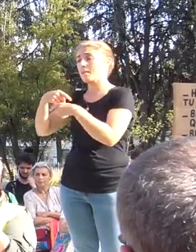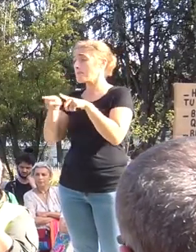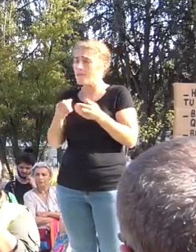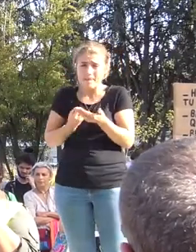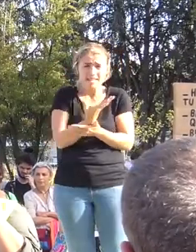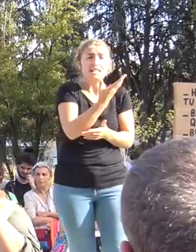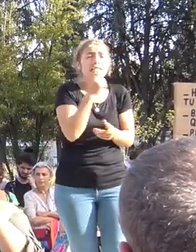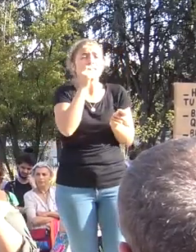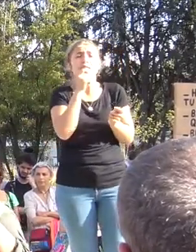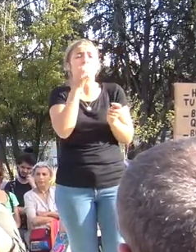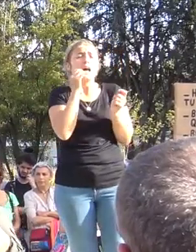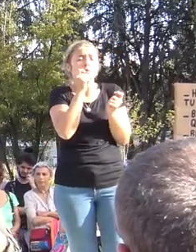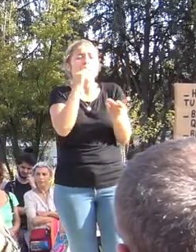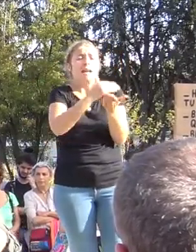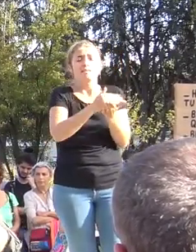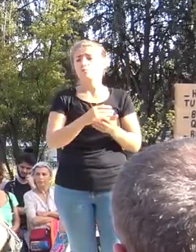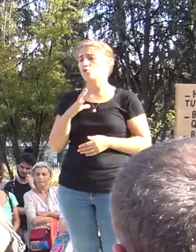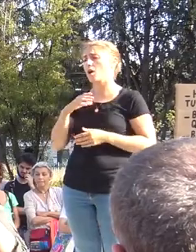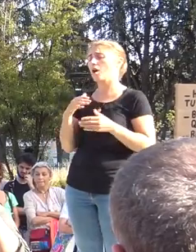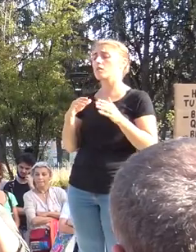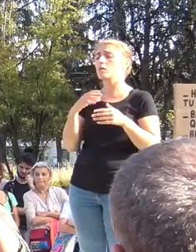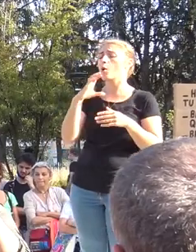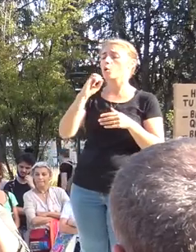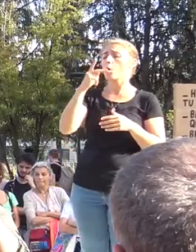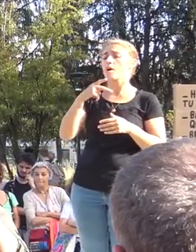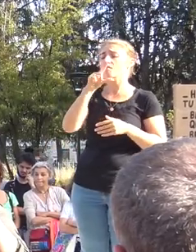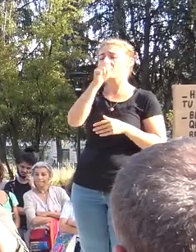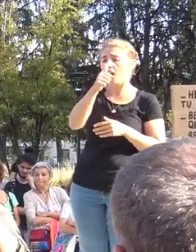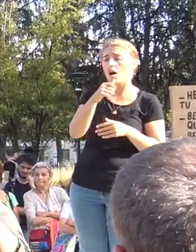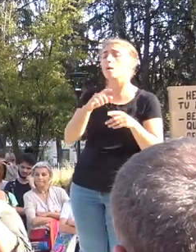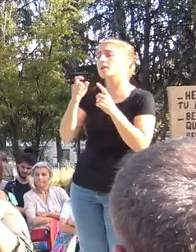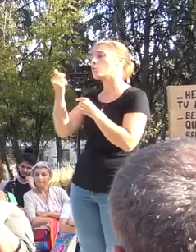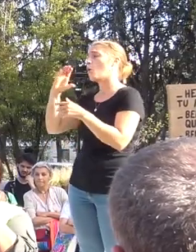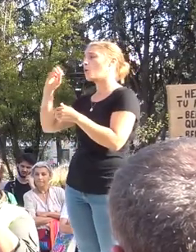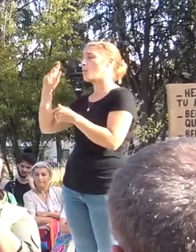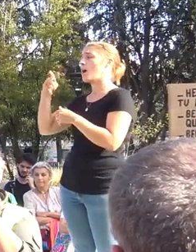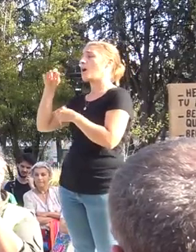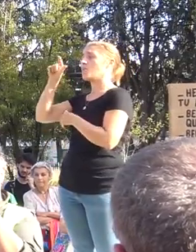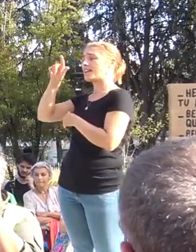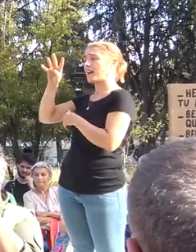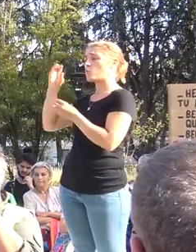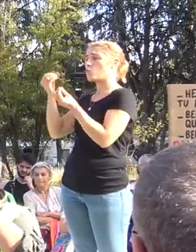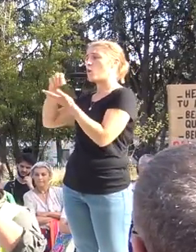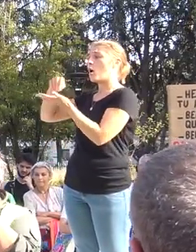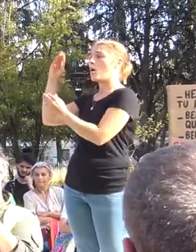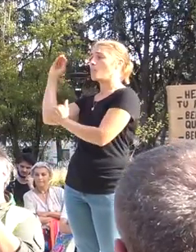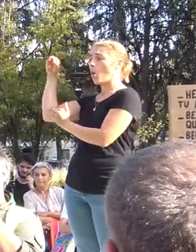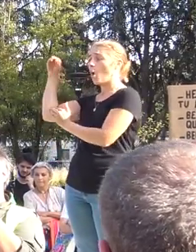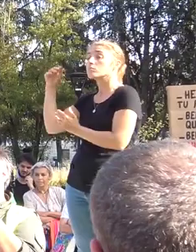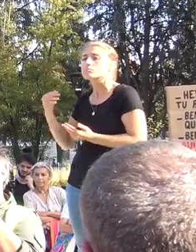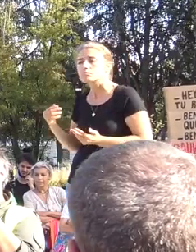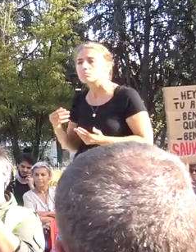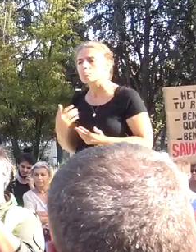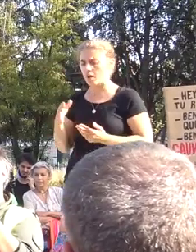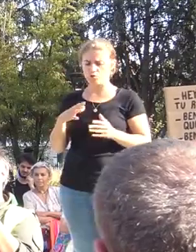même message. Il y a eu des COP21. Bientôt, il y aura la COP24 en Pologne. Eh bien, malgré tout ça,